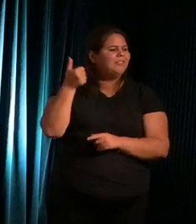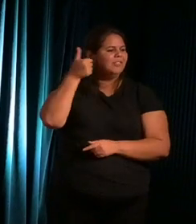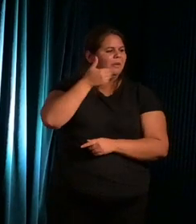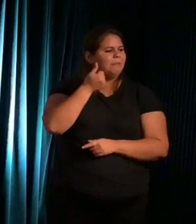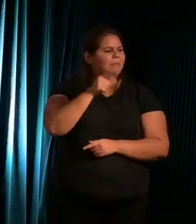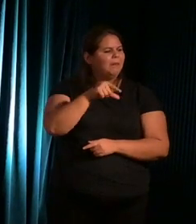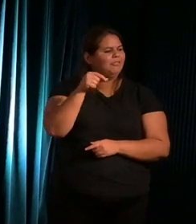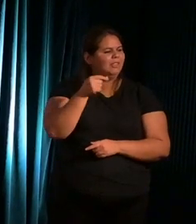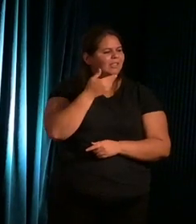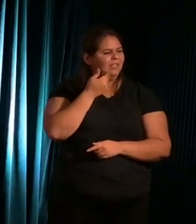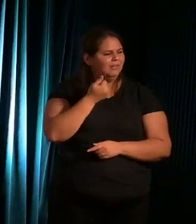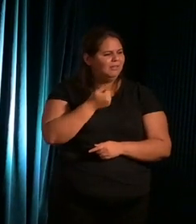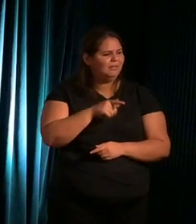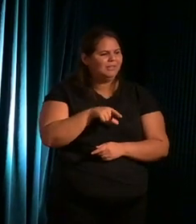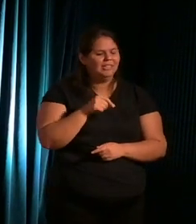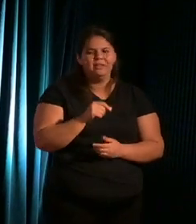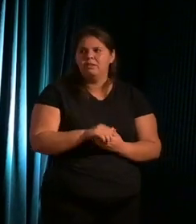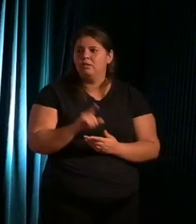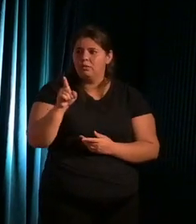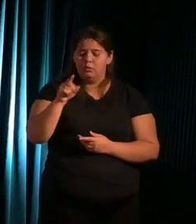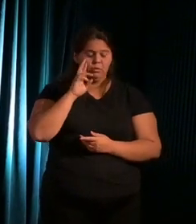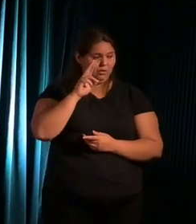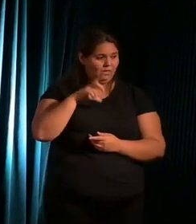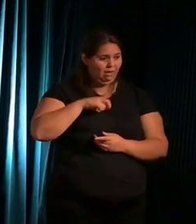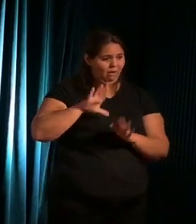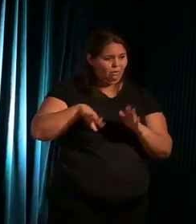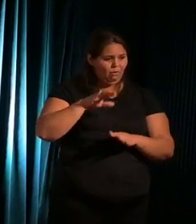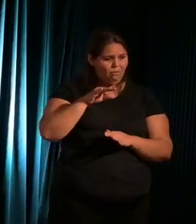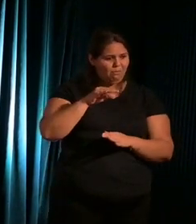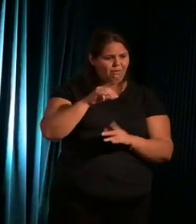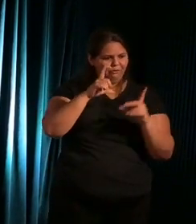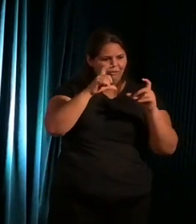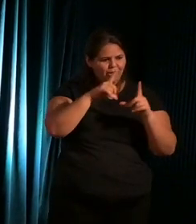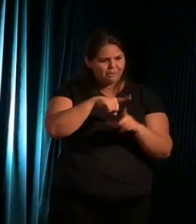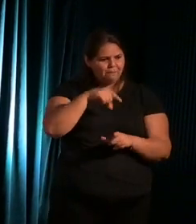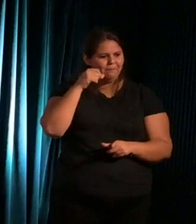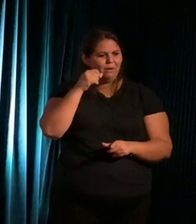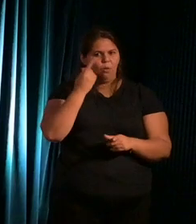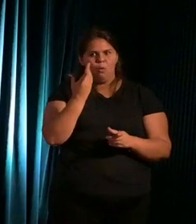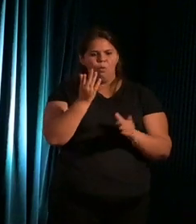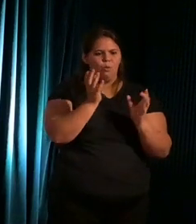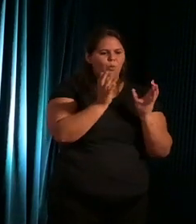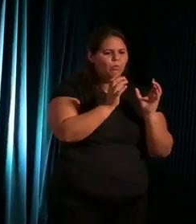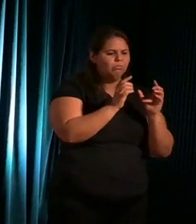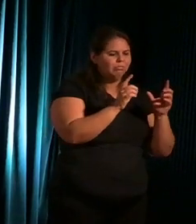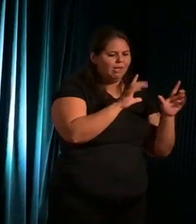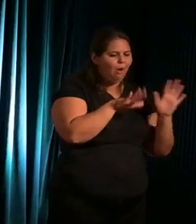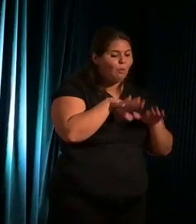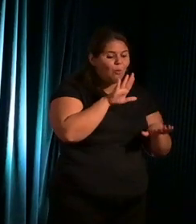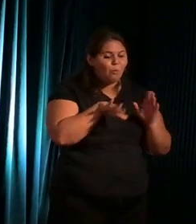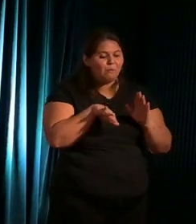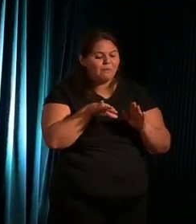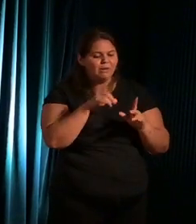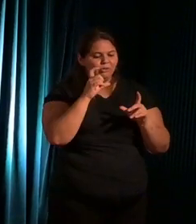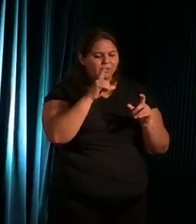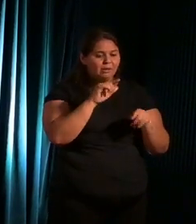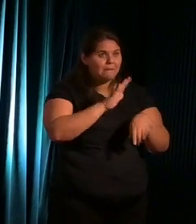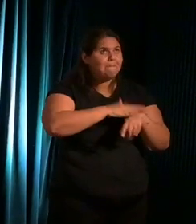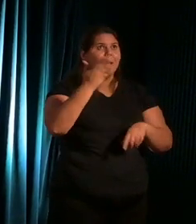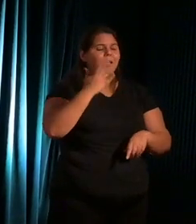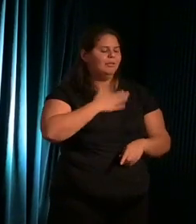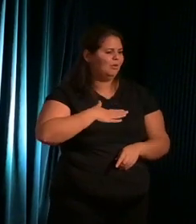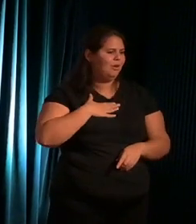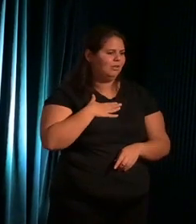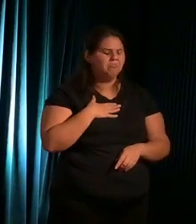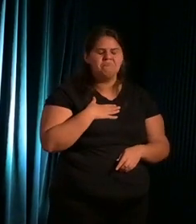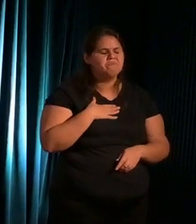Boa tarde, professor. O senhor tem alguma fotografia preferida ou um conjunto de fotografias que são preferidas? Não, não tenho.